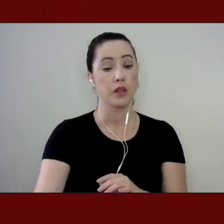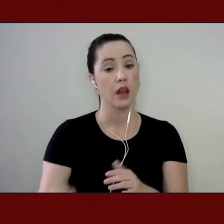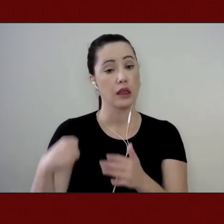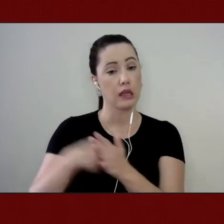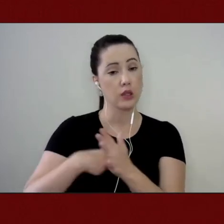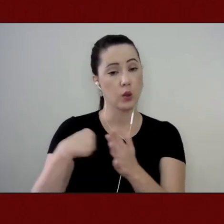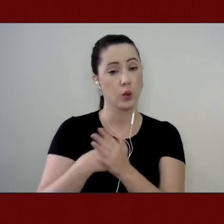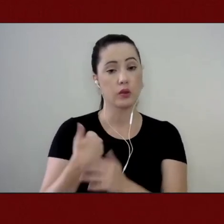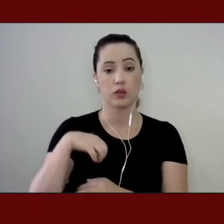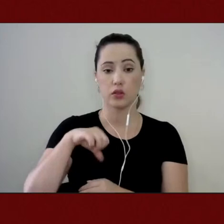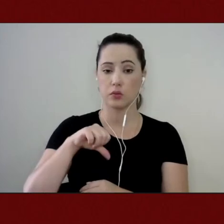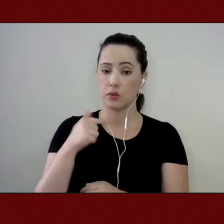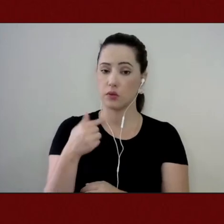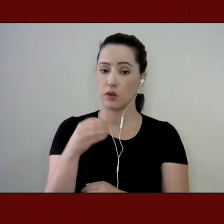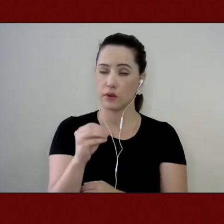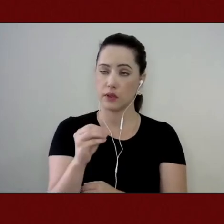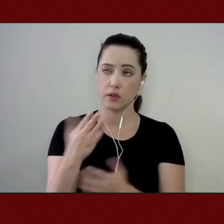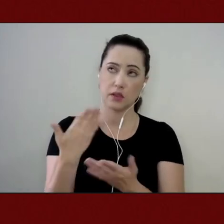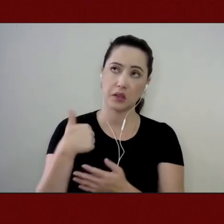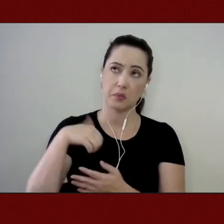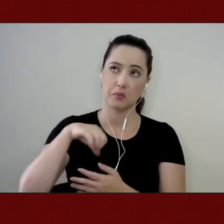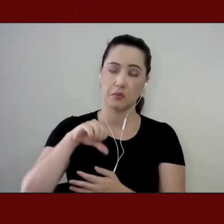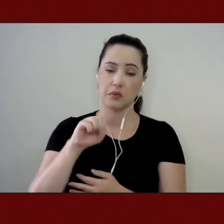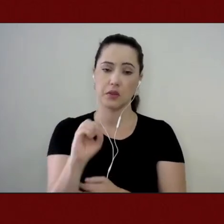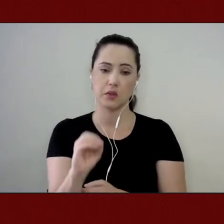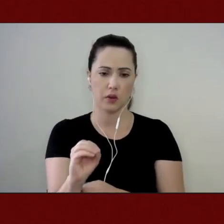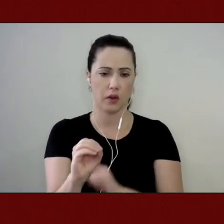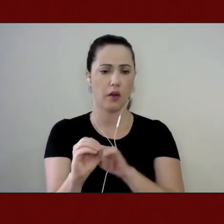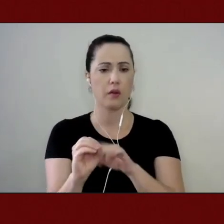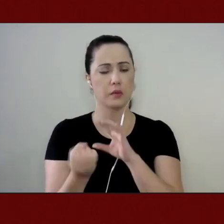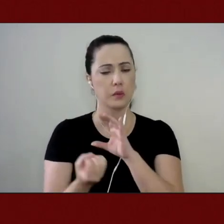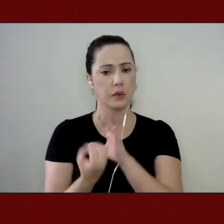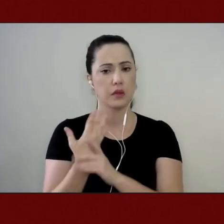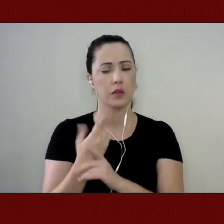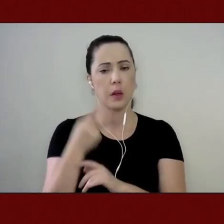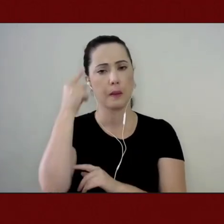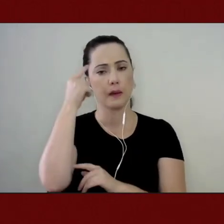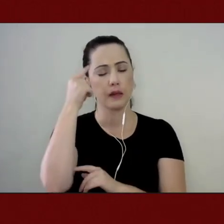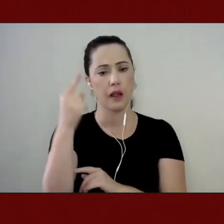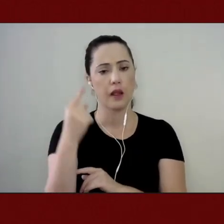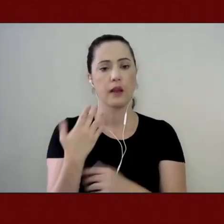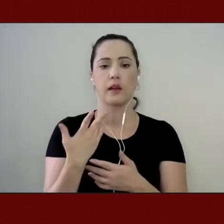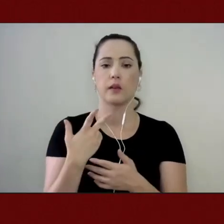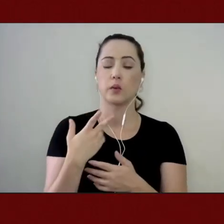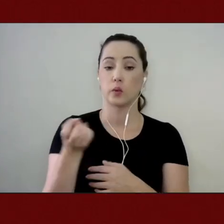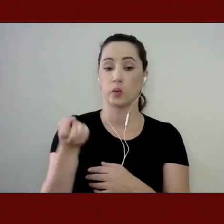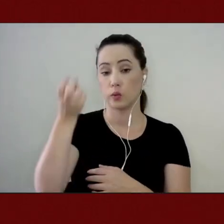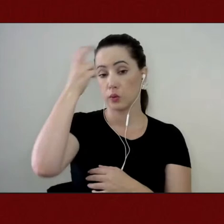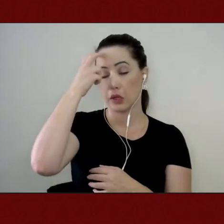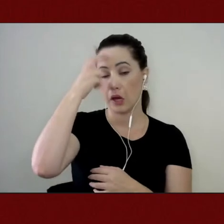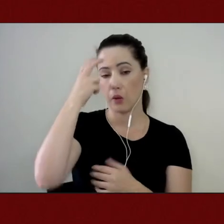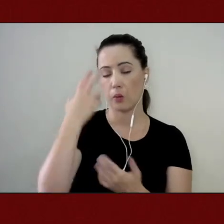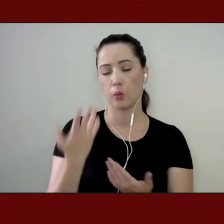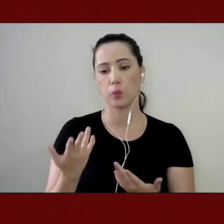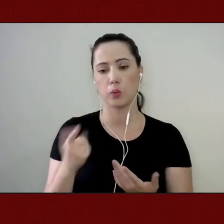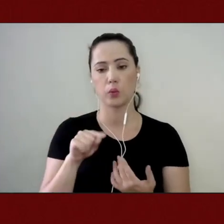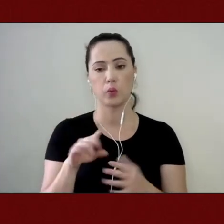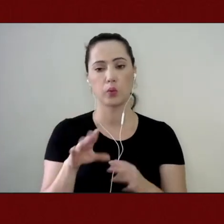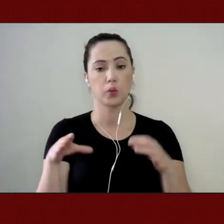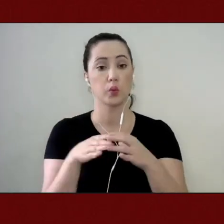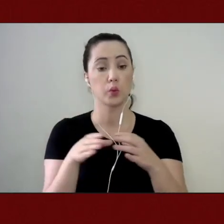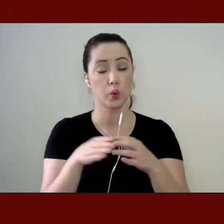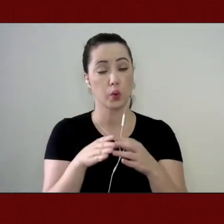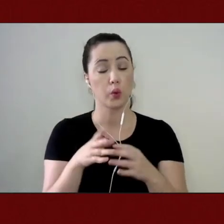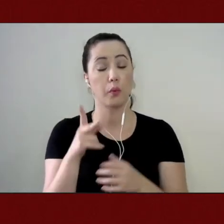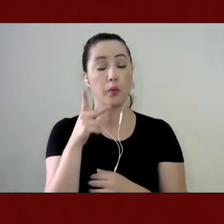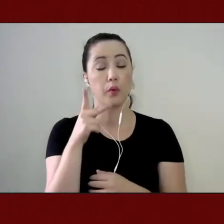e recuperando experiências culturais, de produção cultural, de militância cultural do Partido Comunista e das